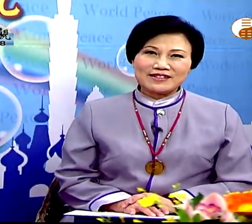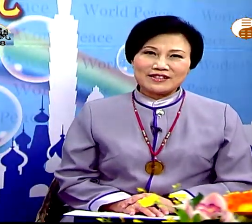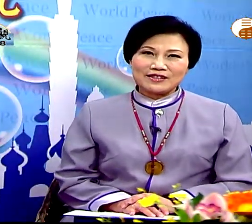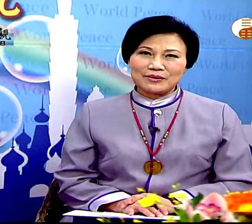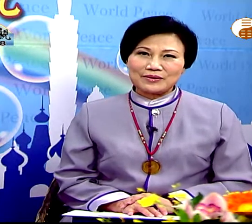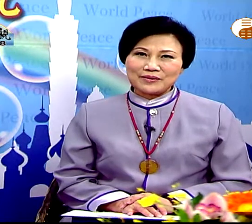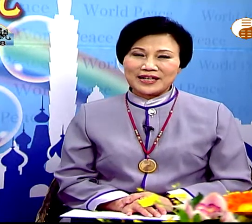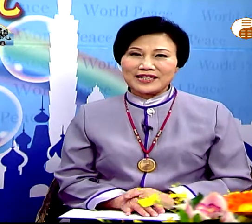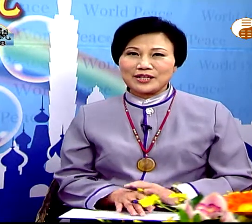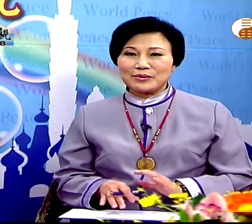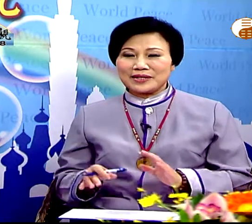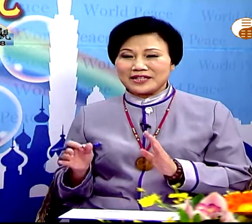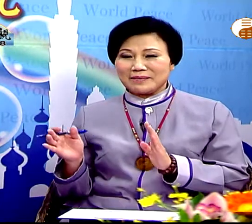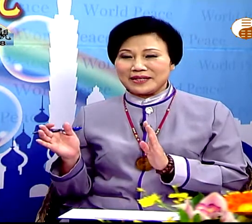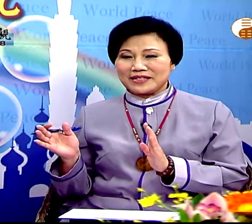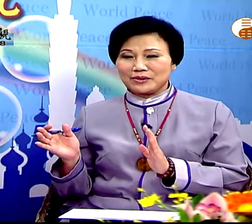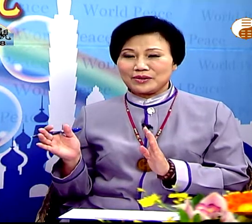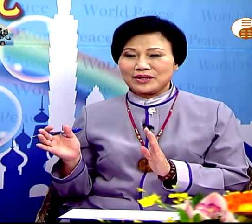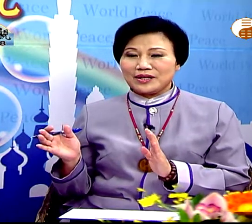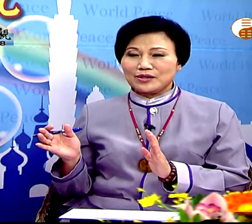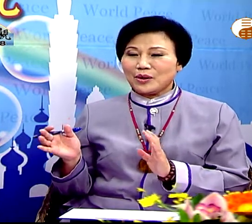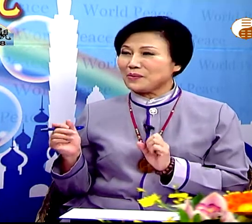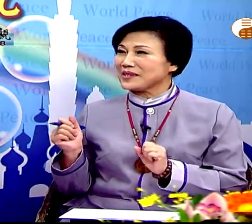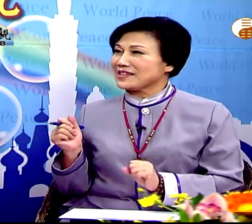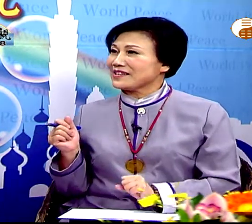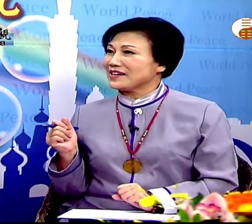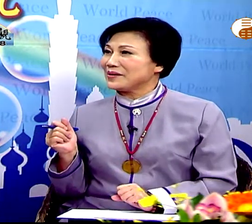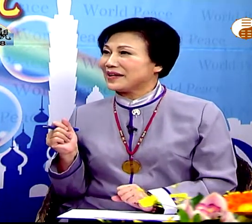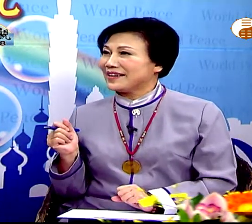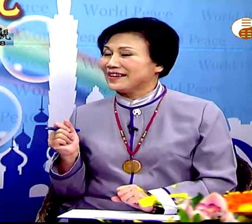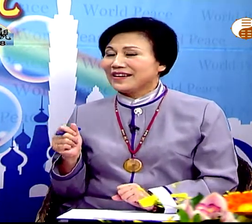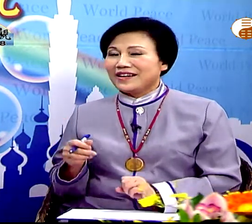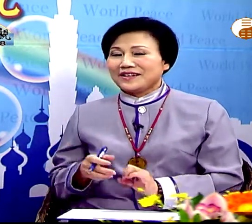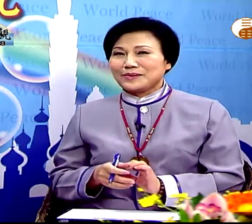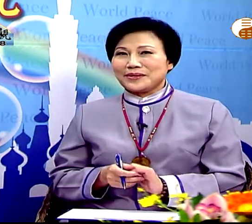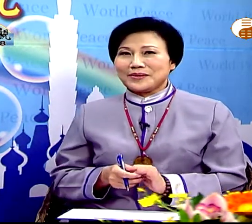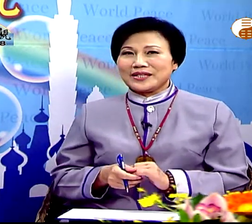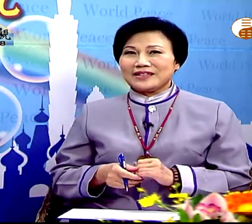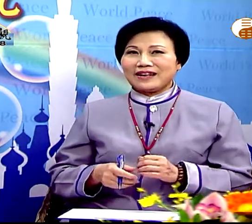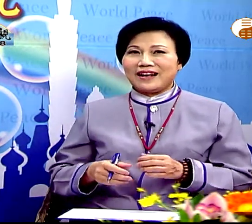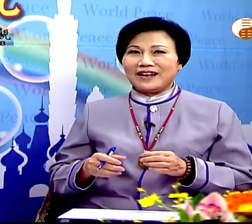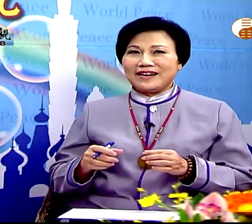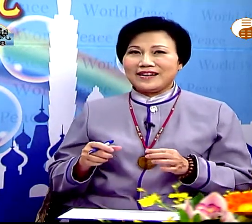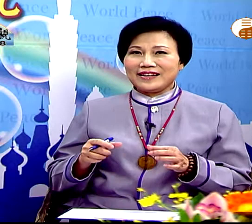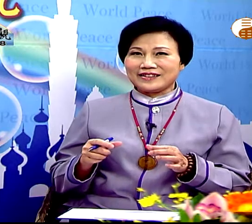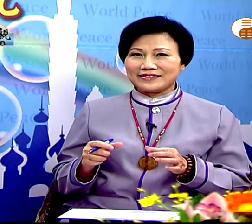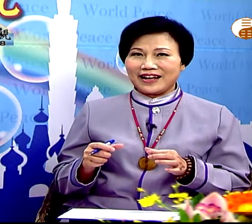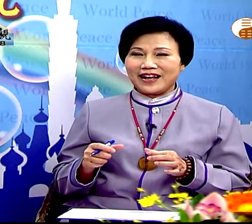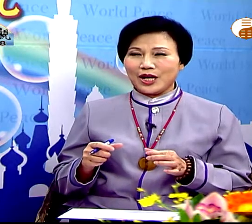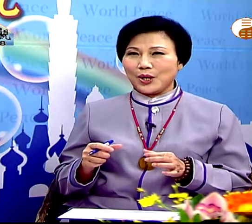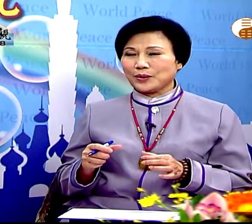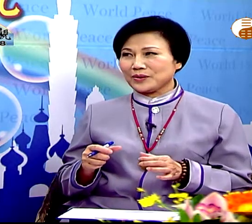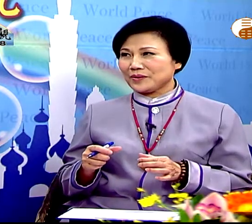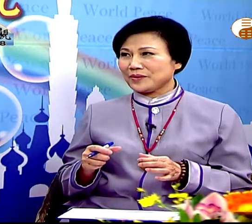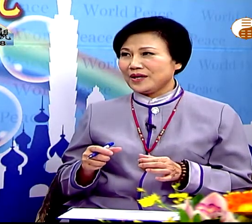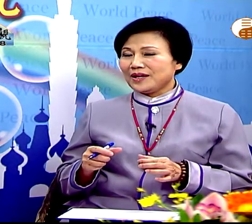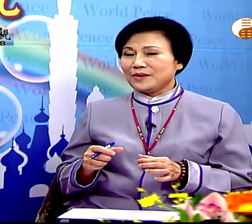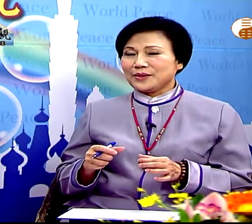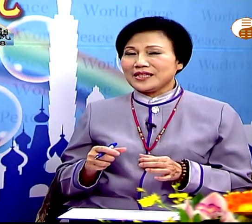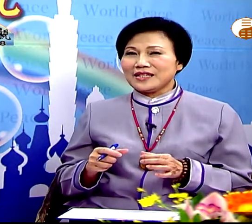的手中呢接过这一本叫做《聪劲》的时候啊，我觉得它很大很厚重，我心理上